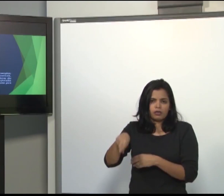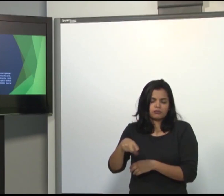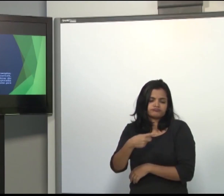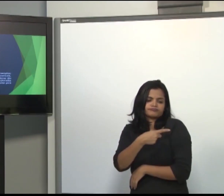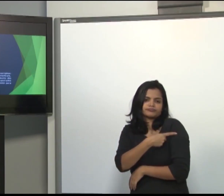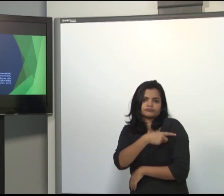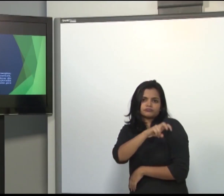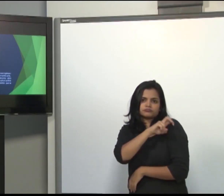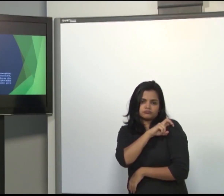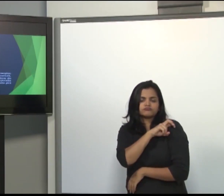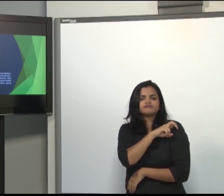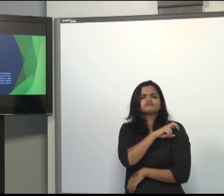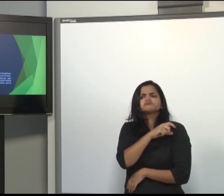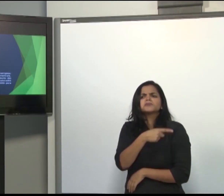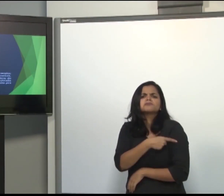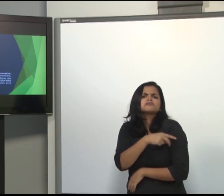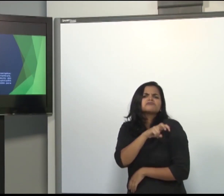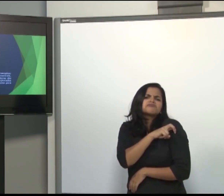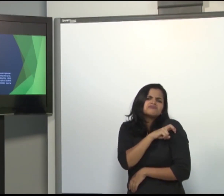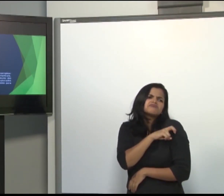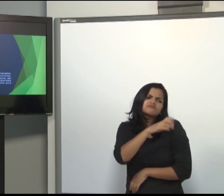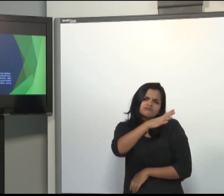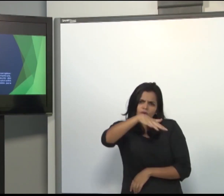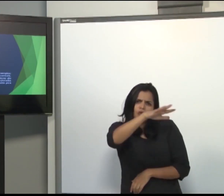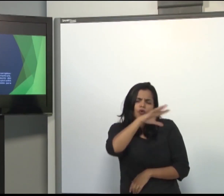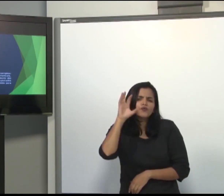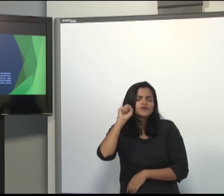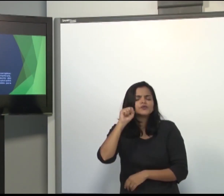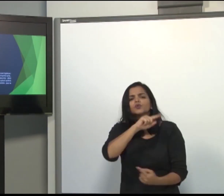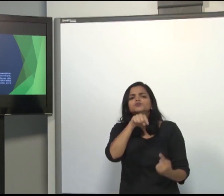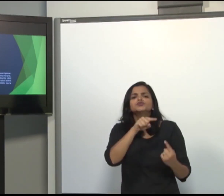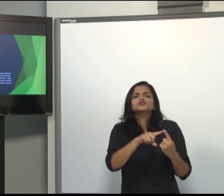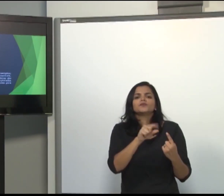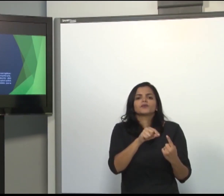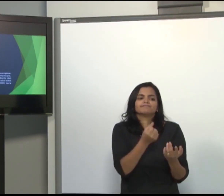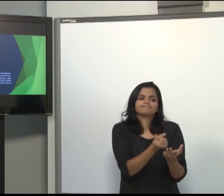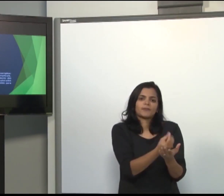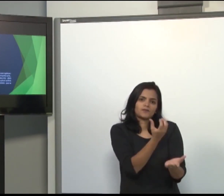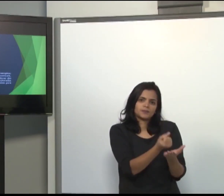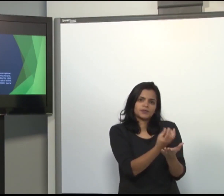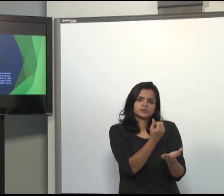Por exemplo, na preparação de aula do 1º ao 5º ano,